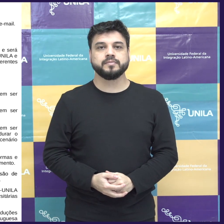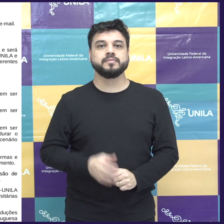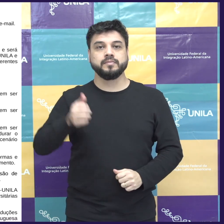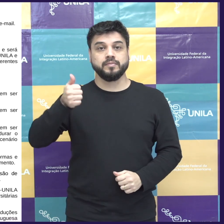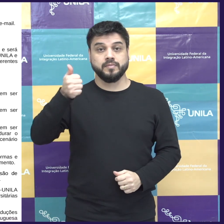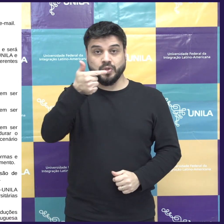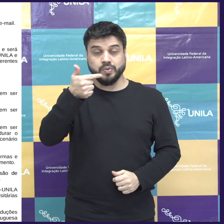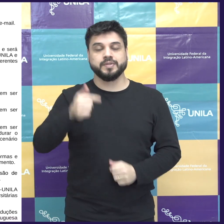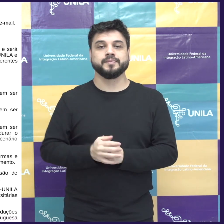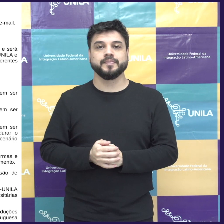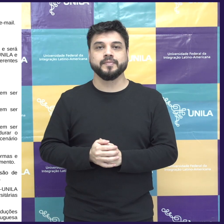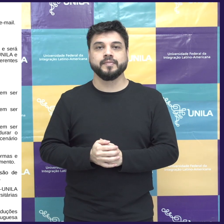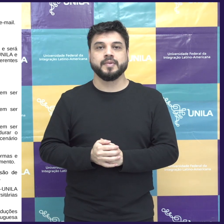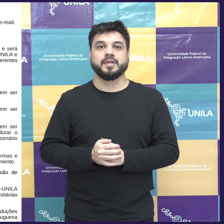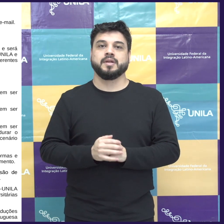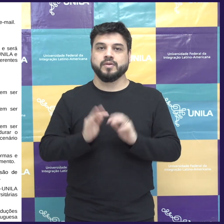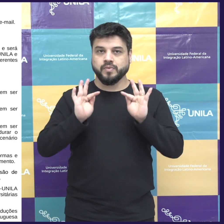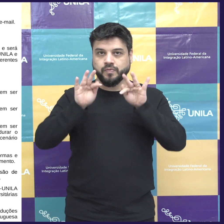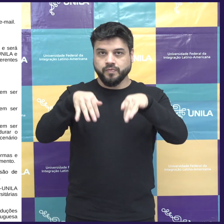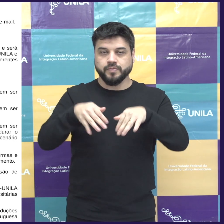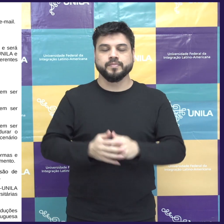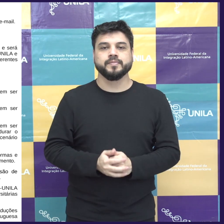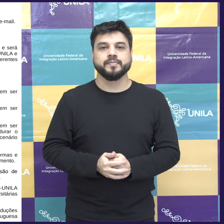12. Das disposições finais.